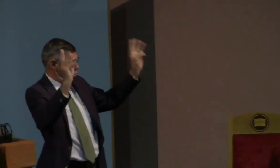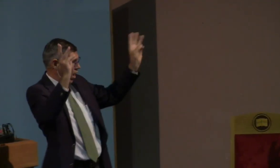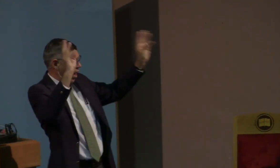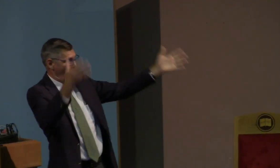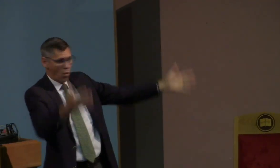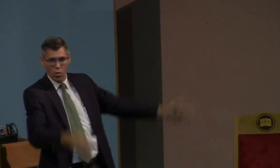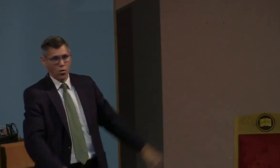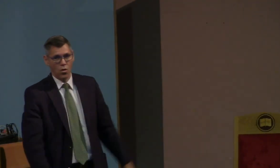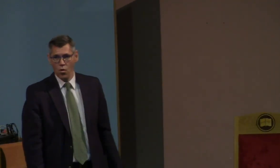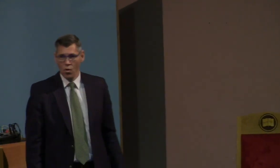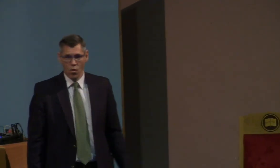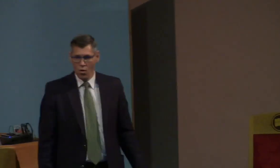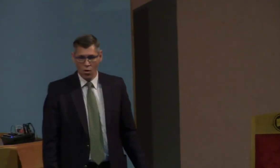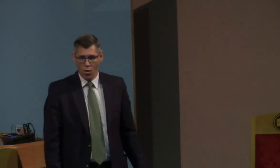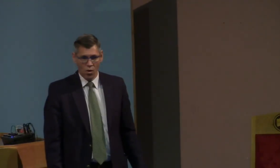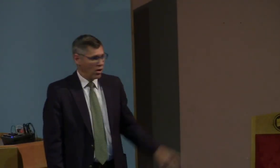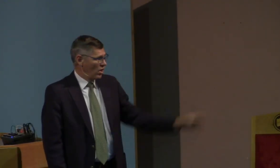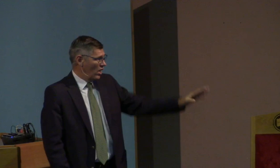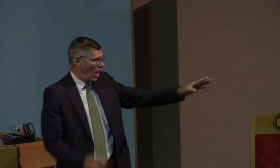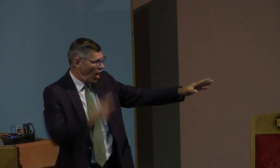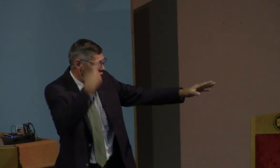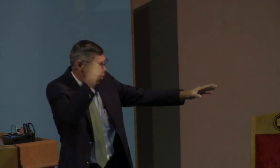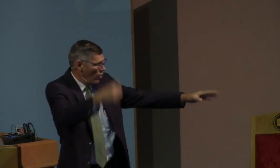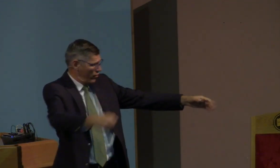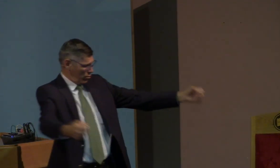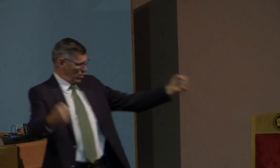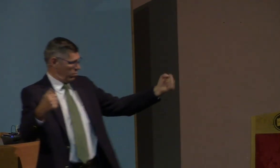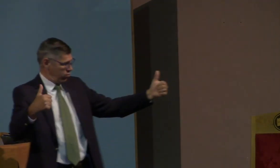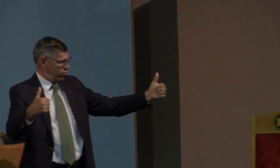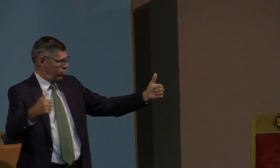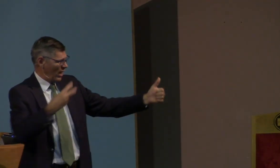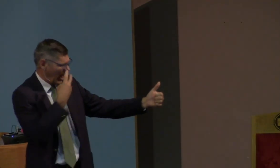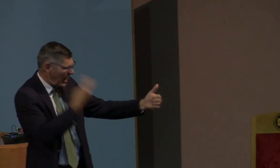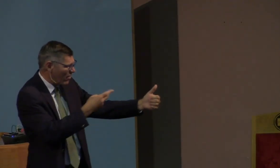wauw, julle geloof is so, kyk wat doen,